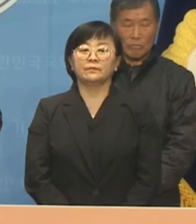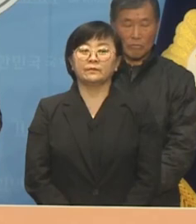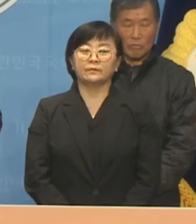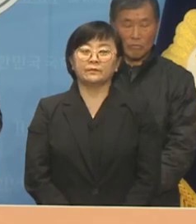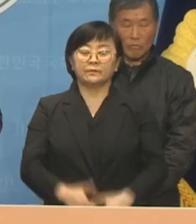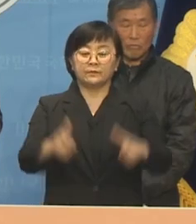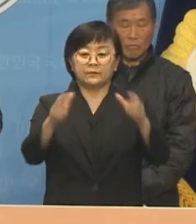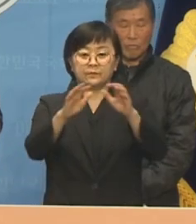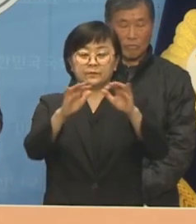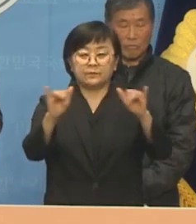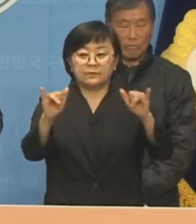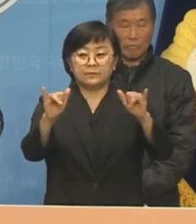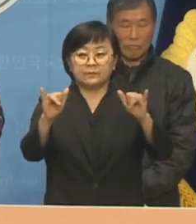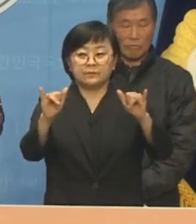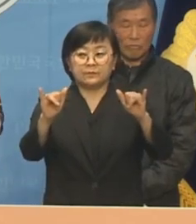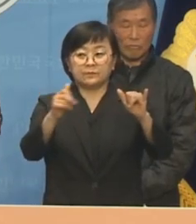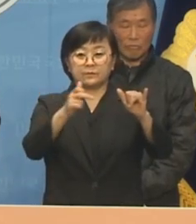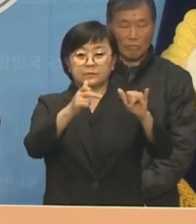주민들에게